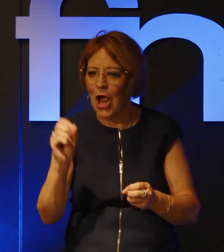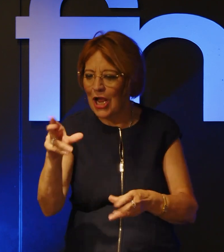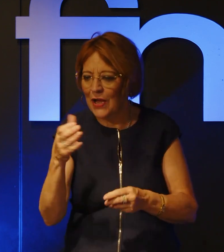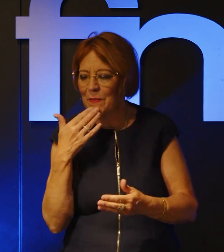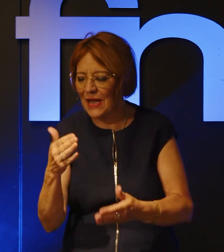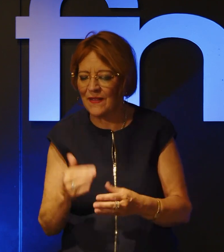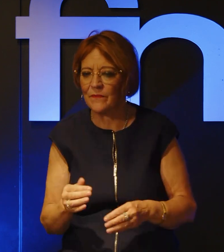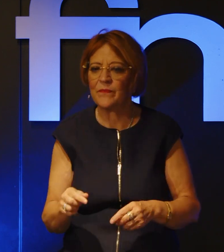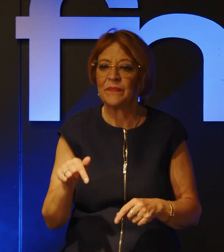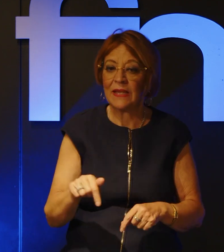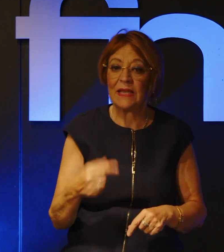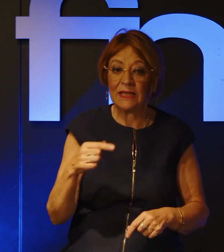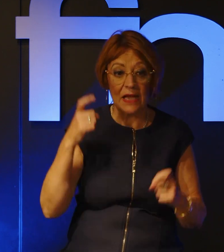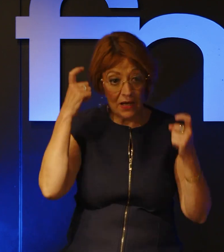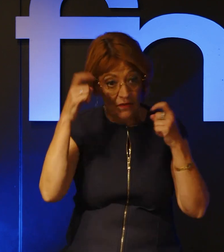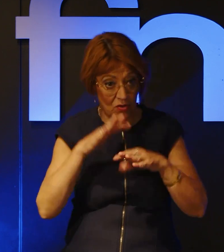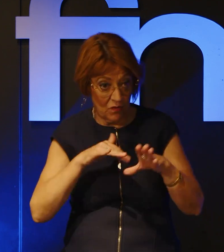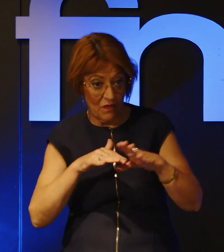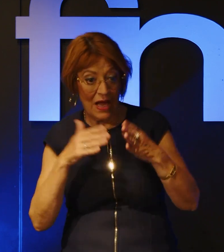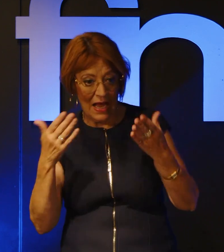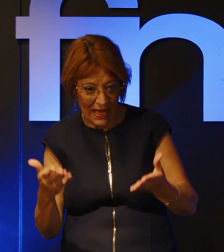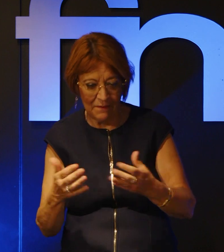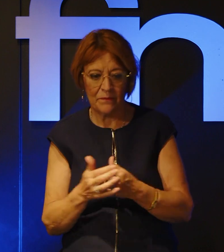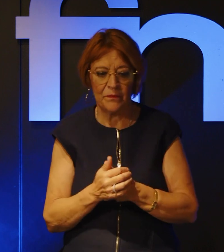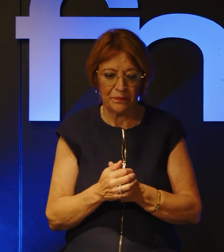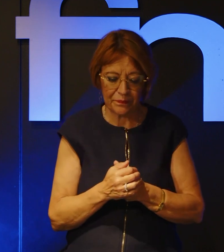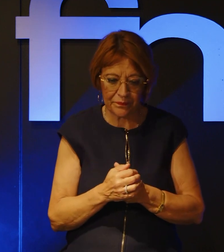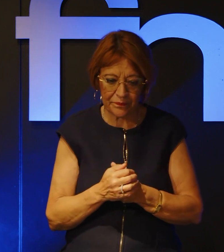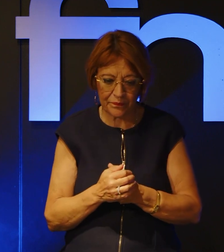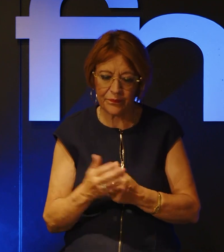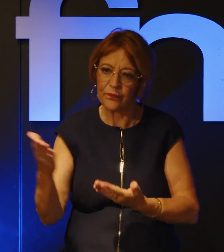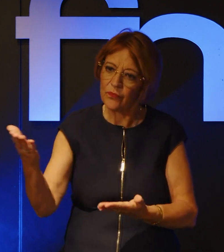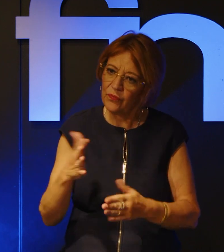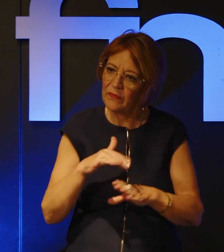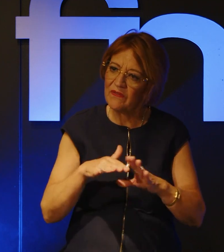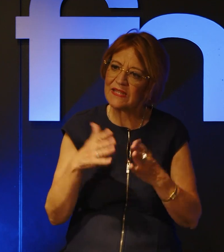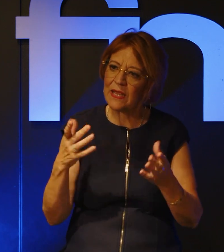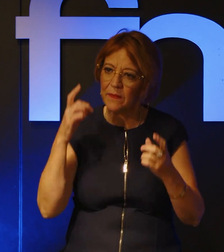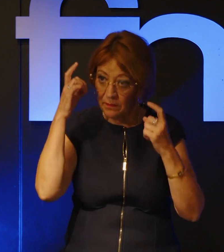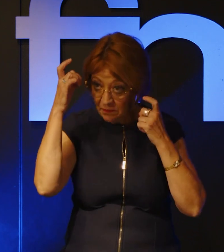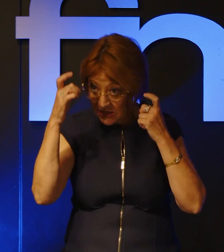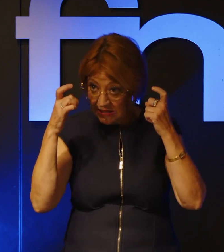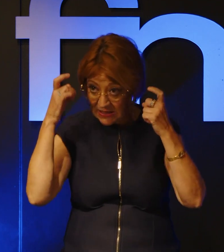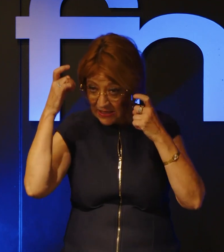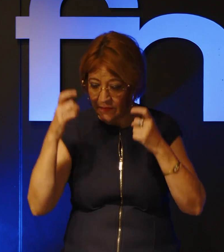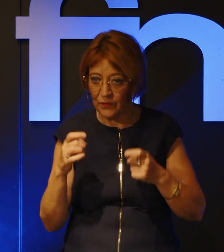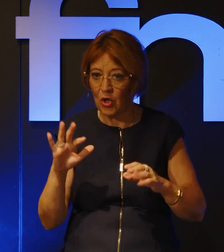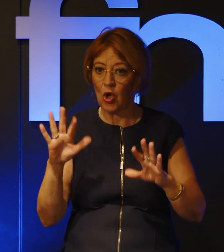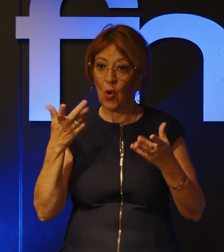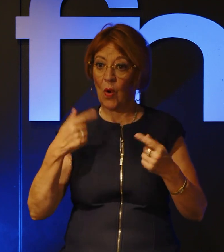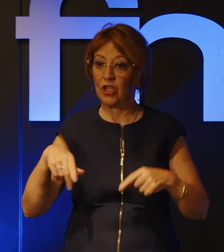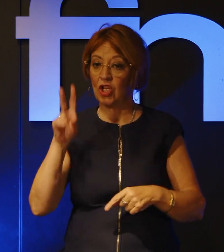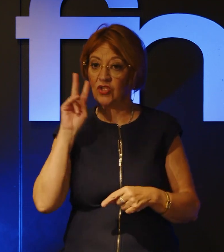Obrigada portanto aqui a reflexão que eu faço é e que convida a fazer é pensar quando nós